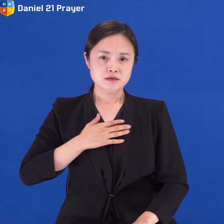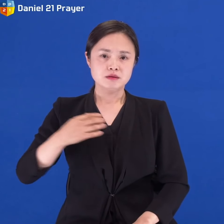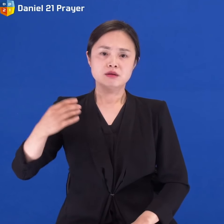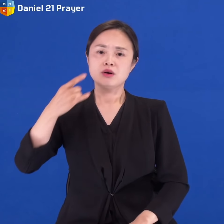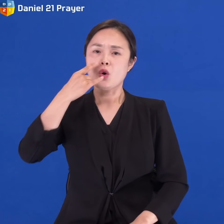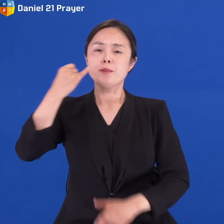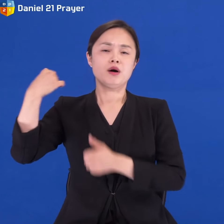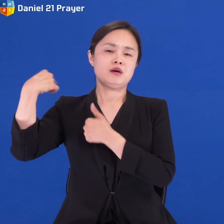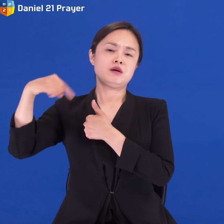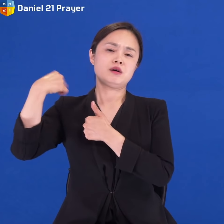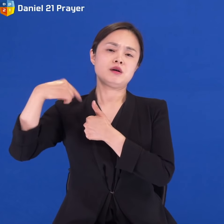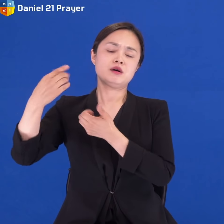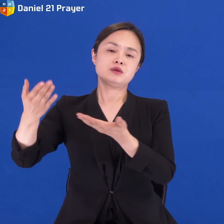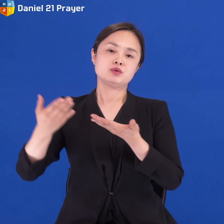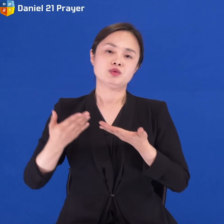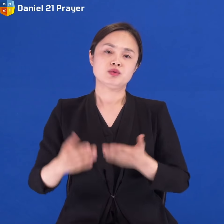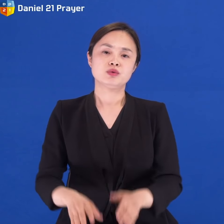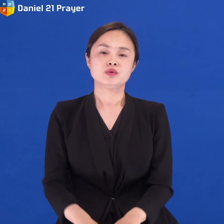그리고 또